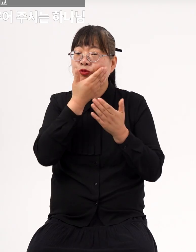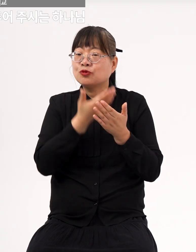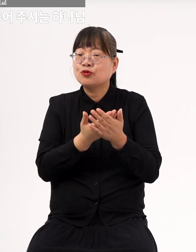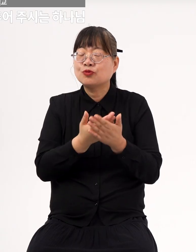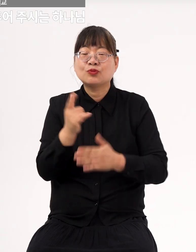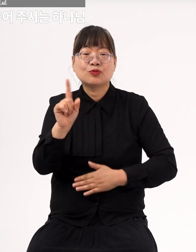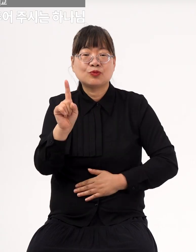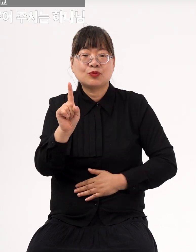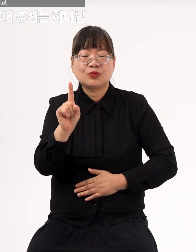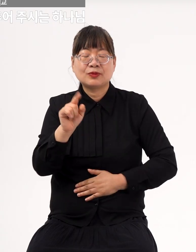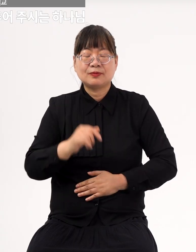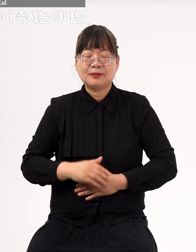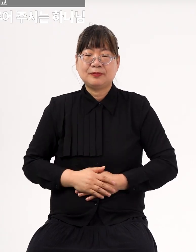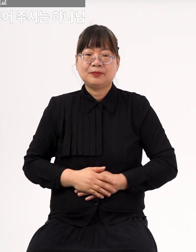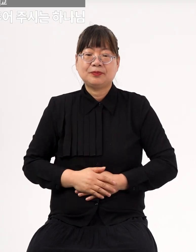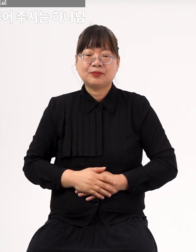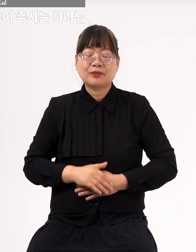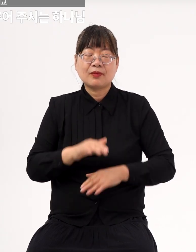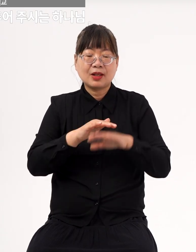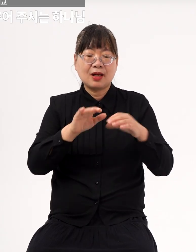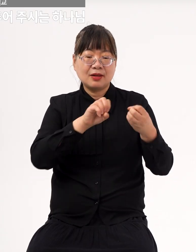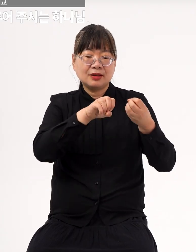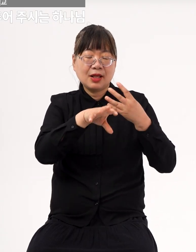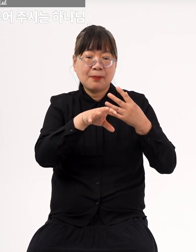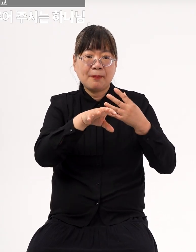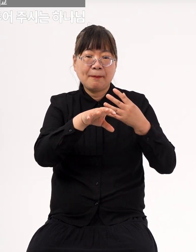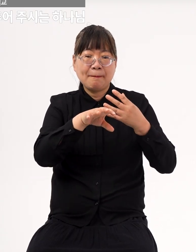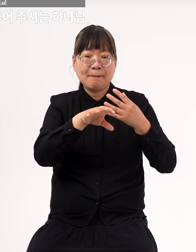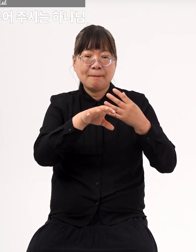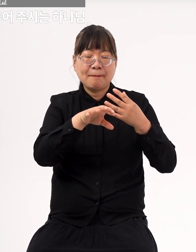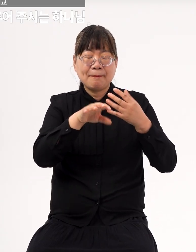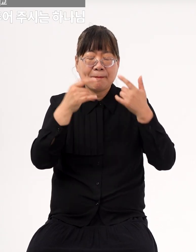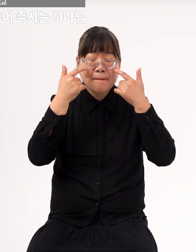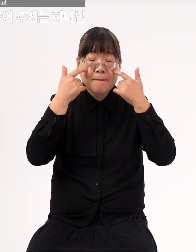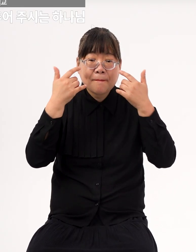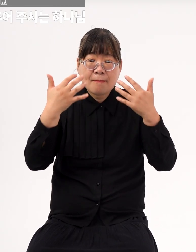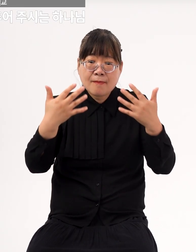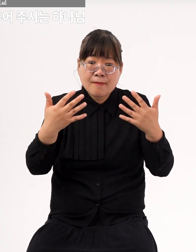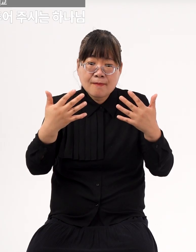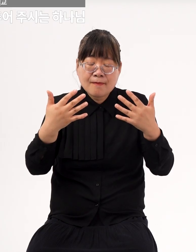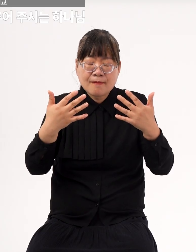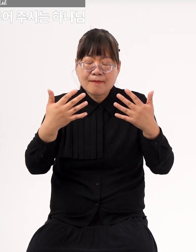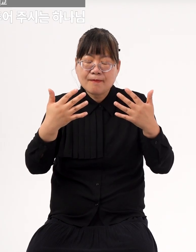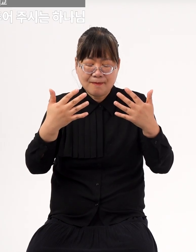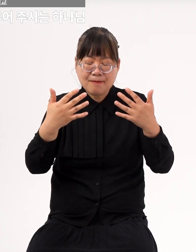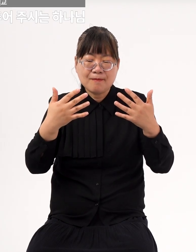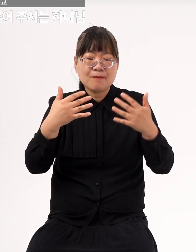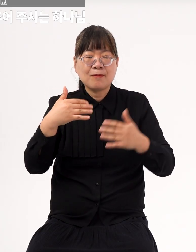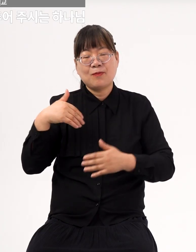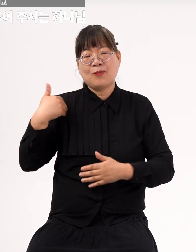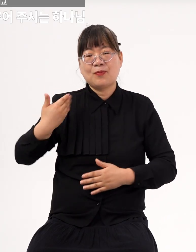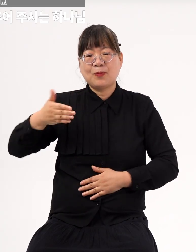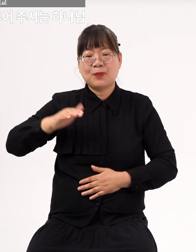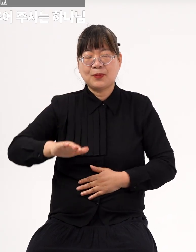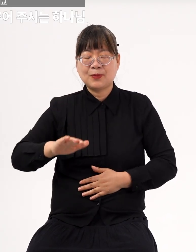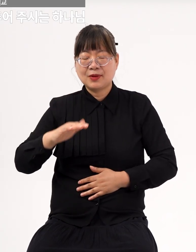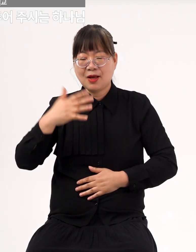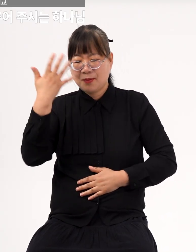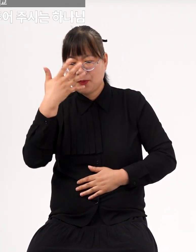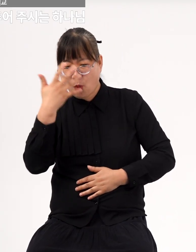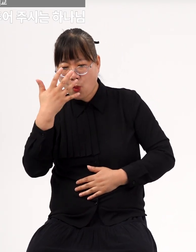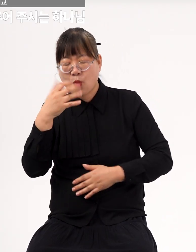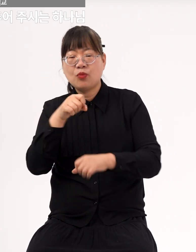것은 그 해답을 명징하게 알 수 없더라도 그